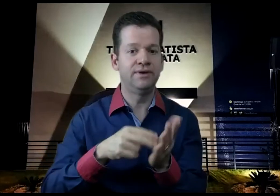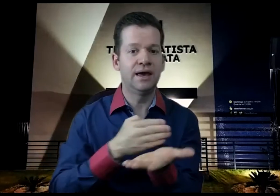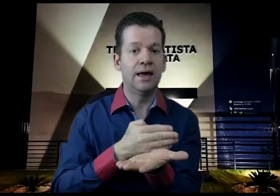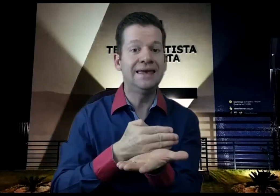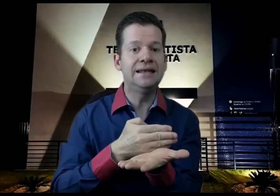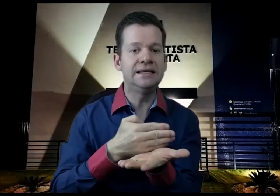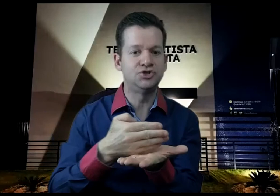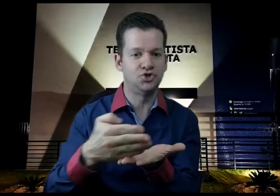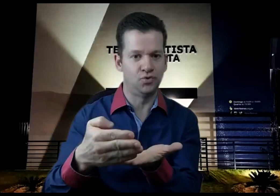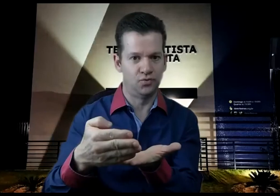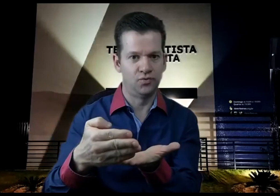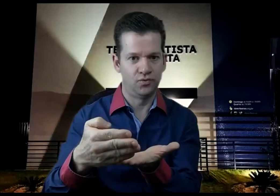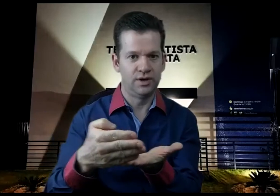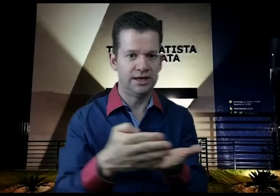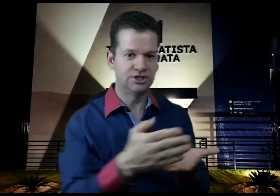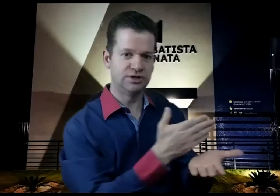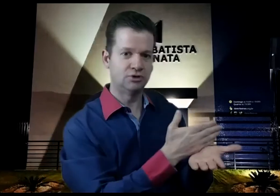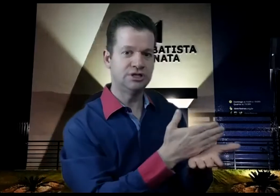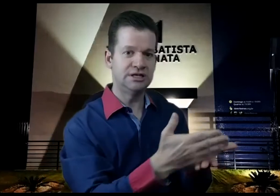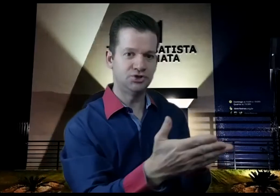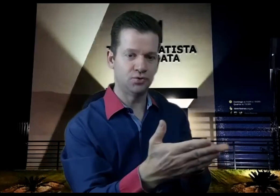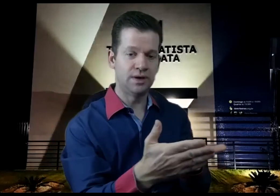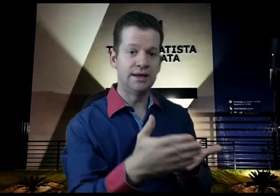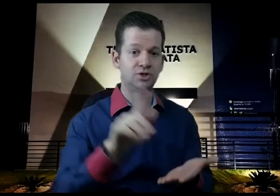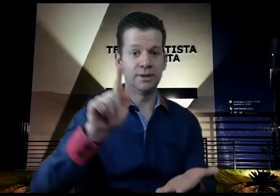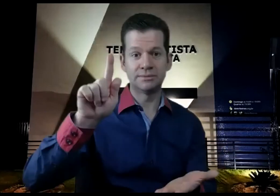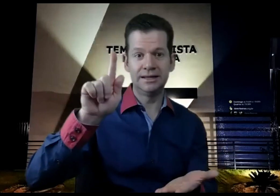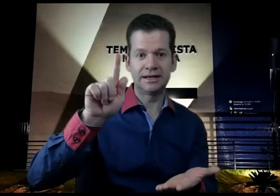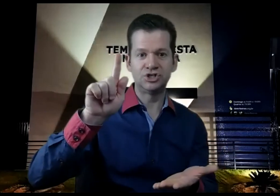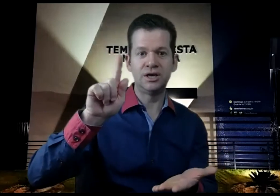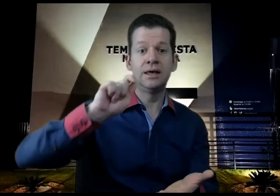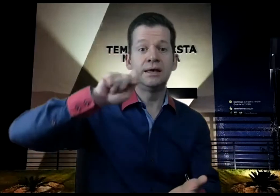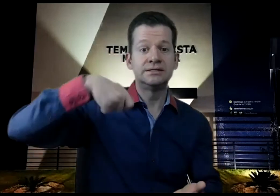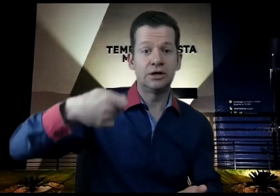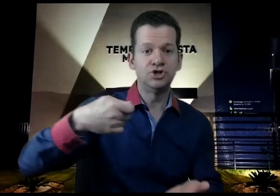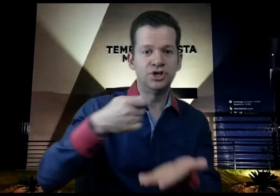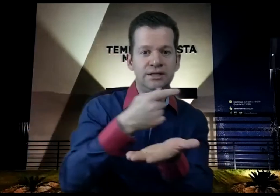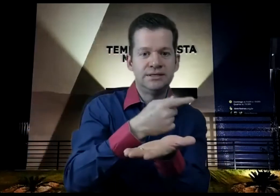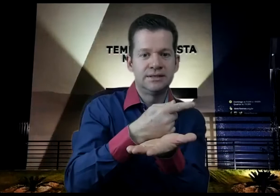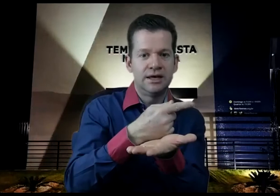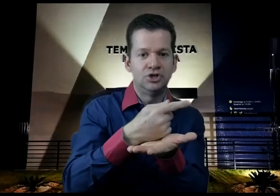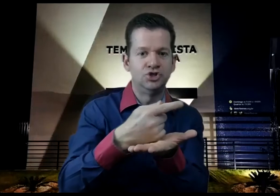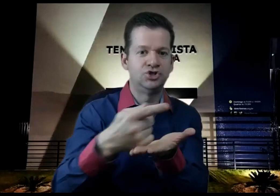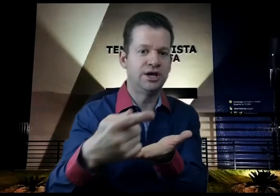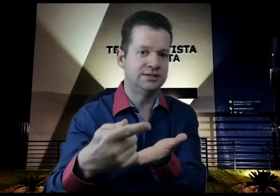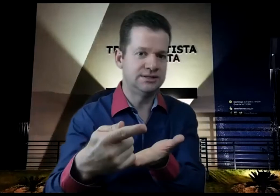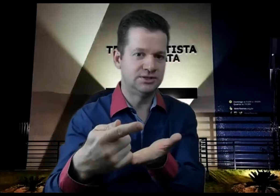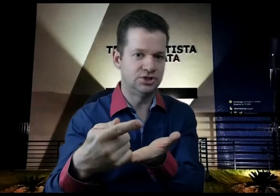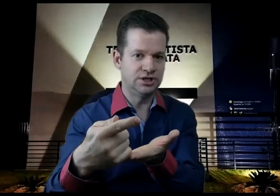significa início. Este é o sinal de início. Nós pegamos a letra G, Sinal de Gênesis, Gênesis de